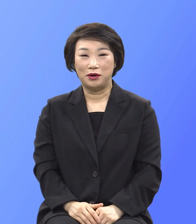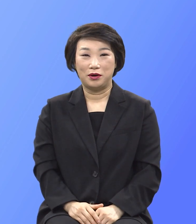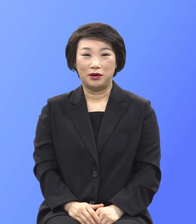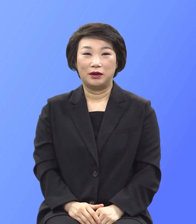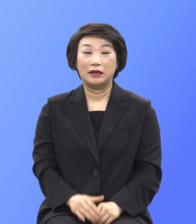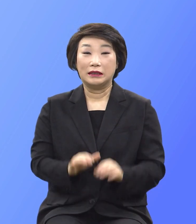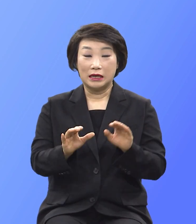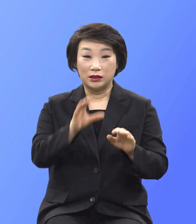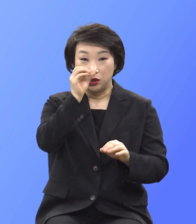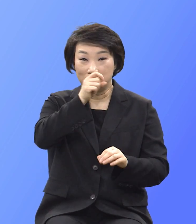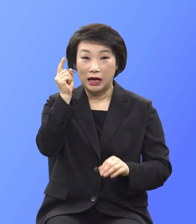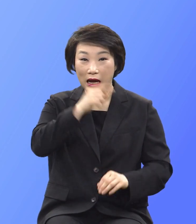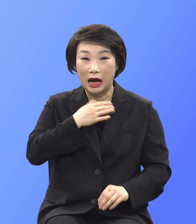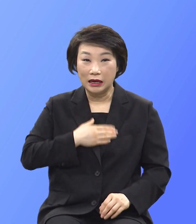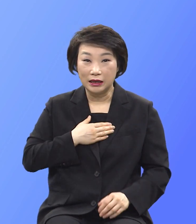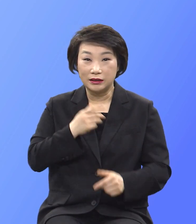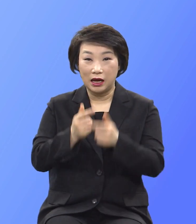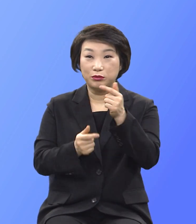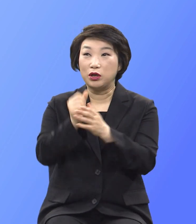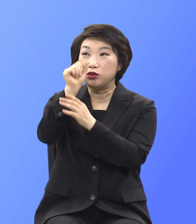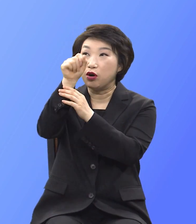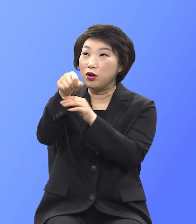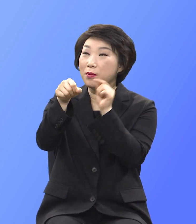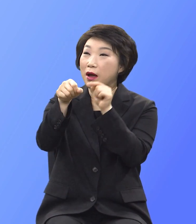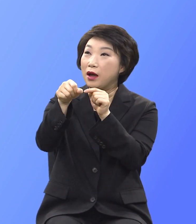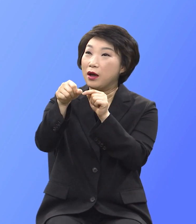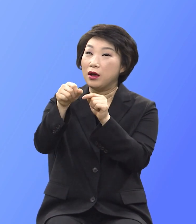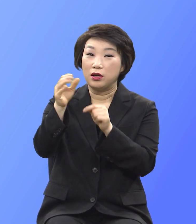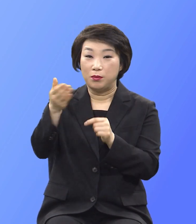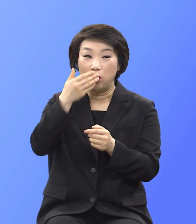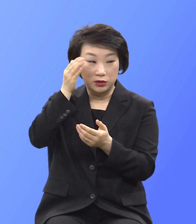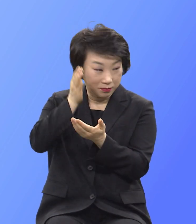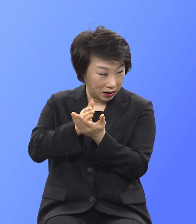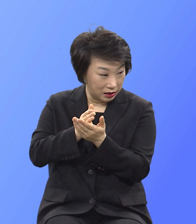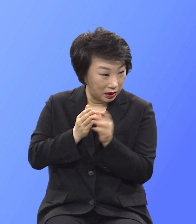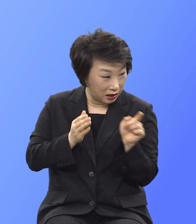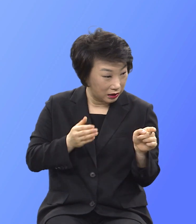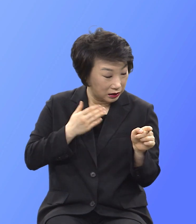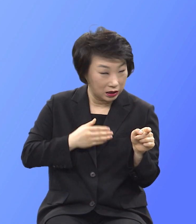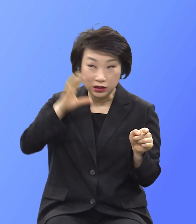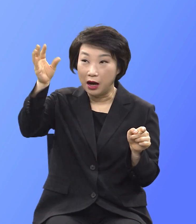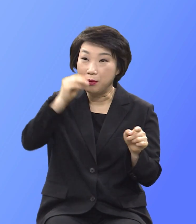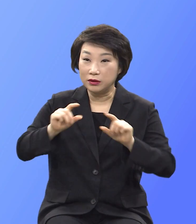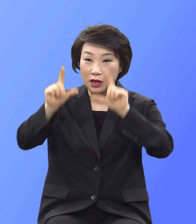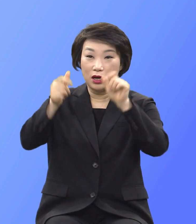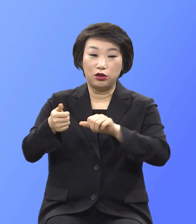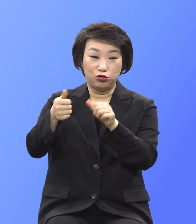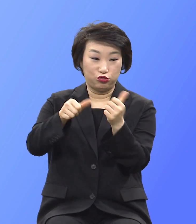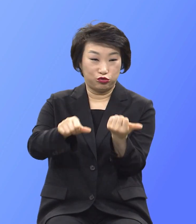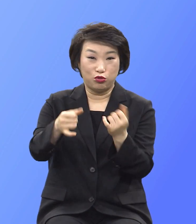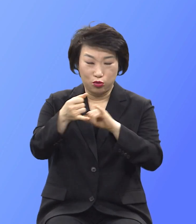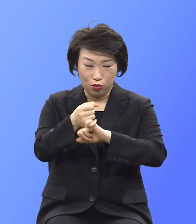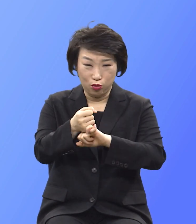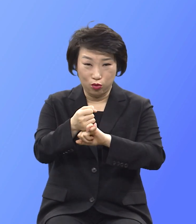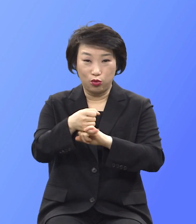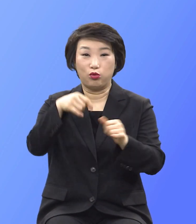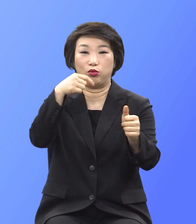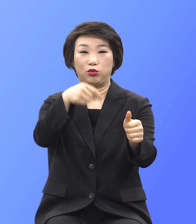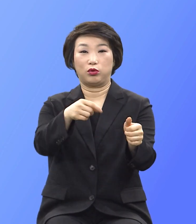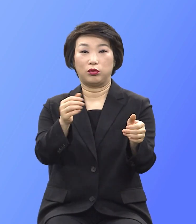그래서 선악을 알게 하는 나무의 실과는 먹지 말라. 네가 먹는 날에는